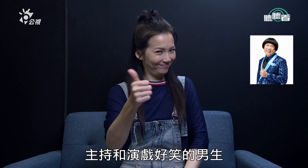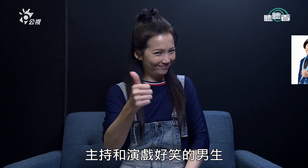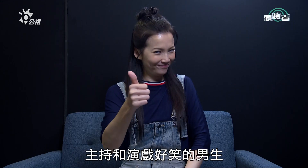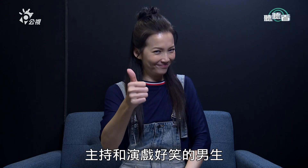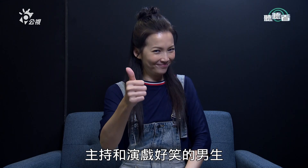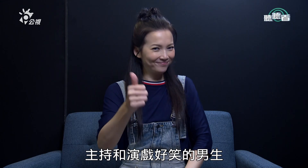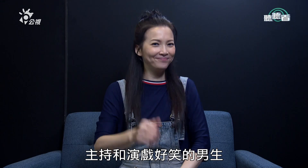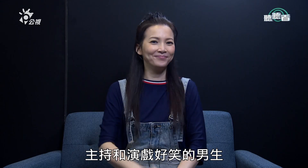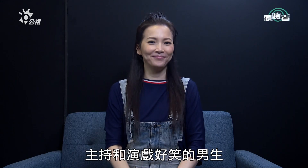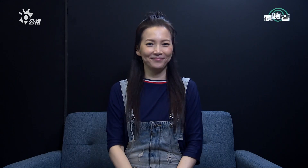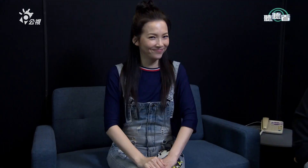男生，